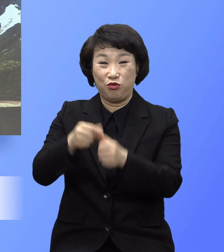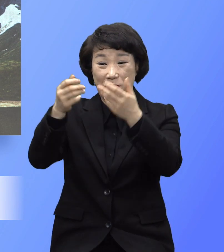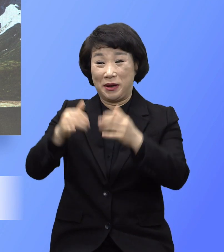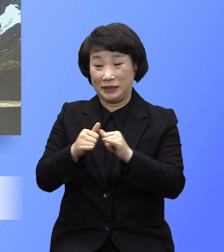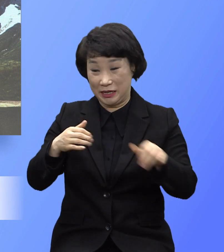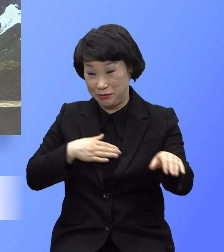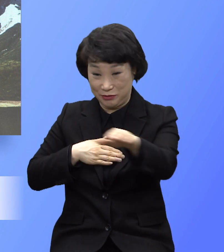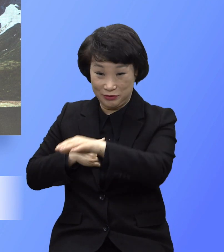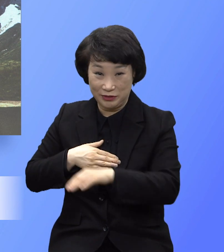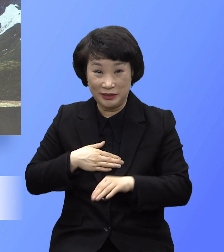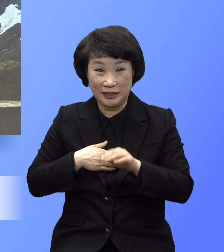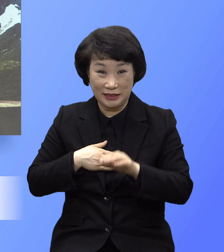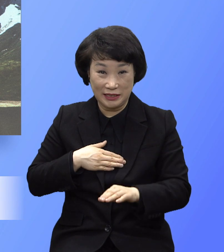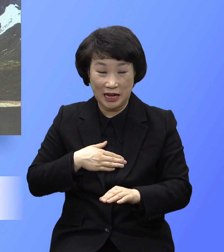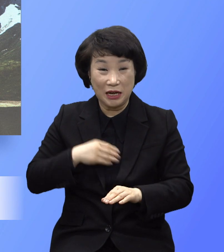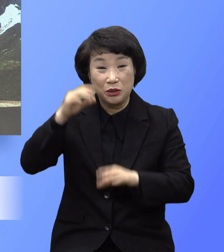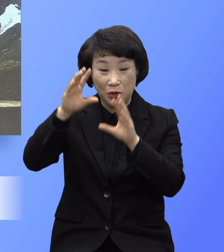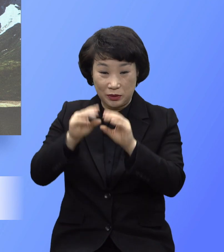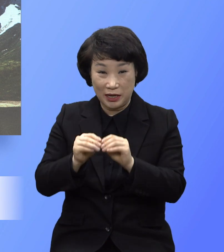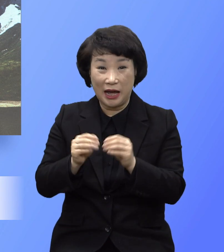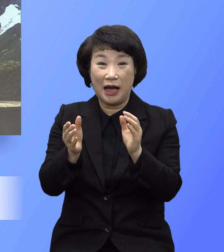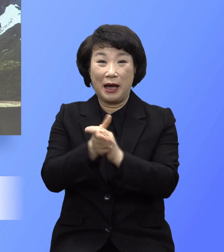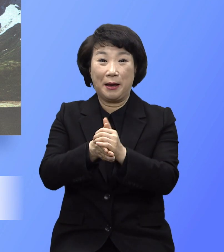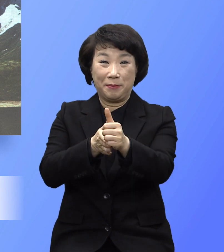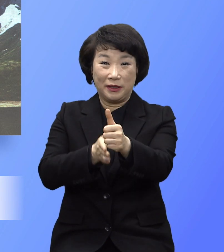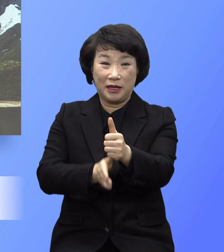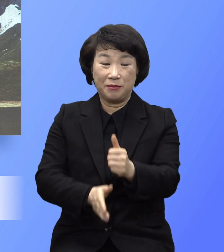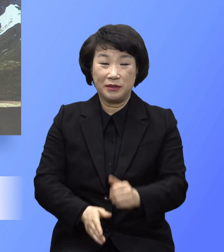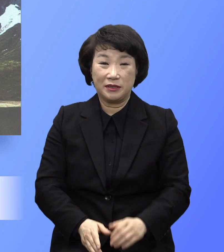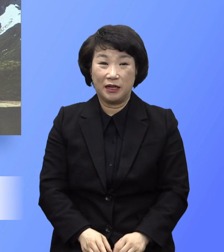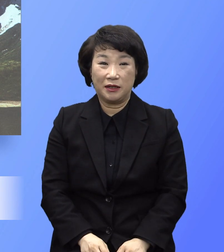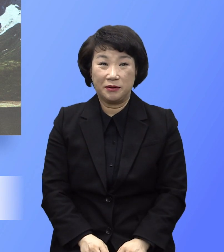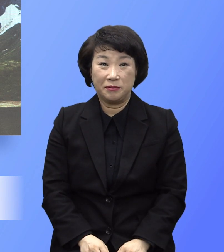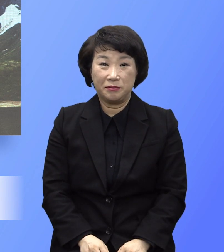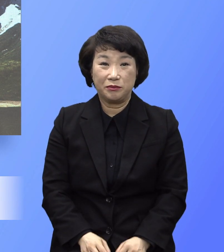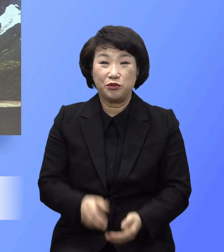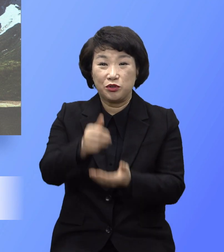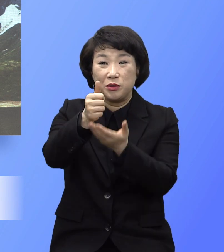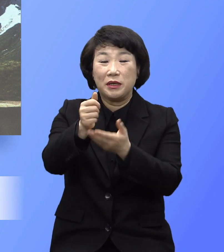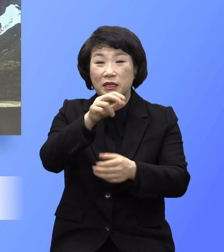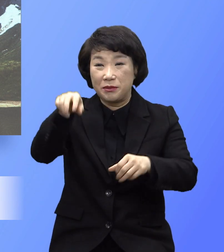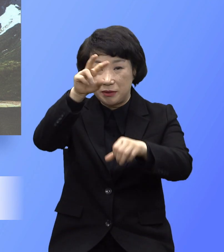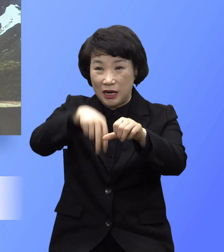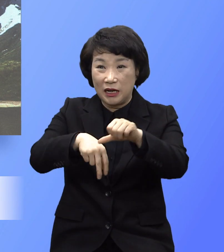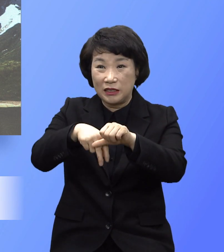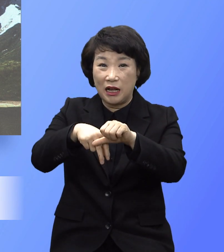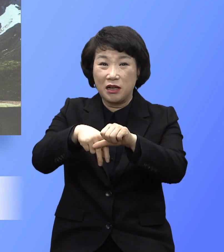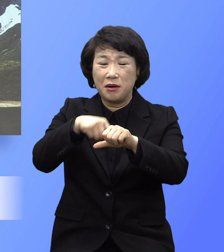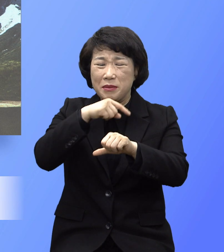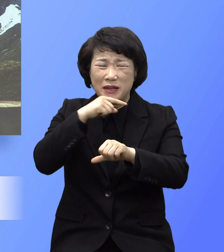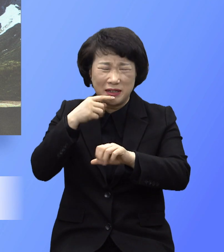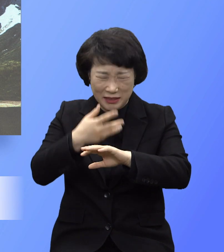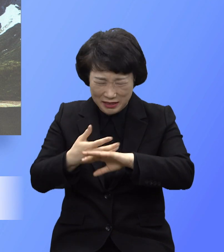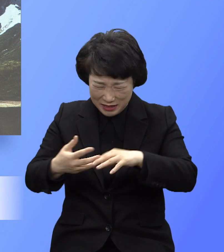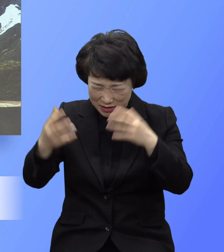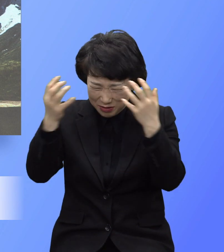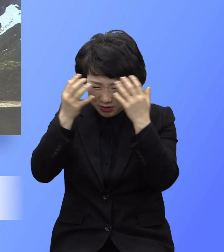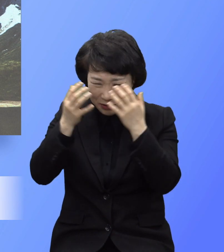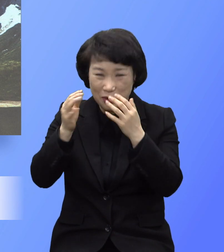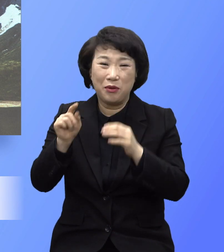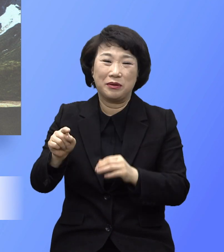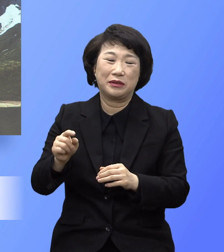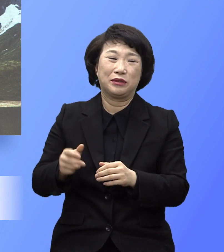구원받은 사람입니다. 동의하시면 아멘 합시다. 주님의 십자가의 참혹한 고통을